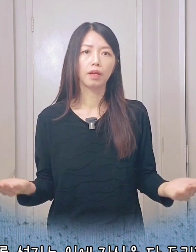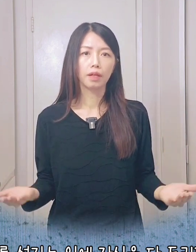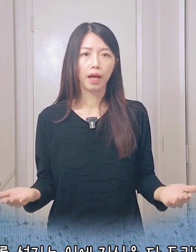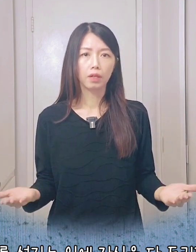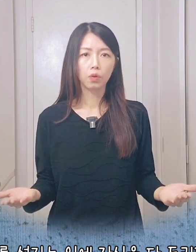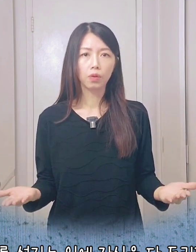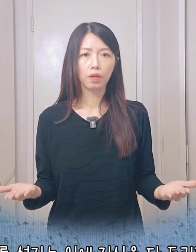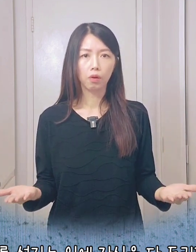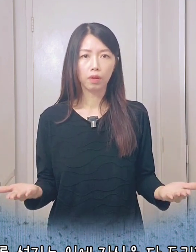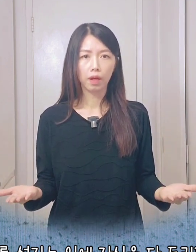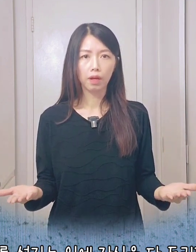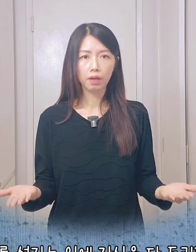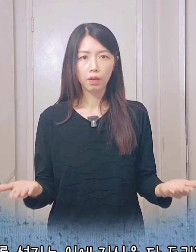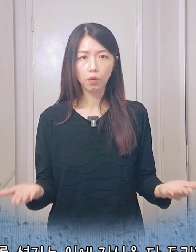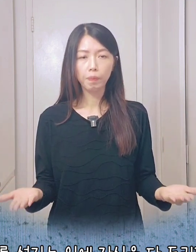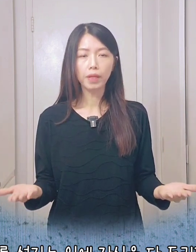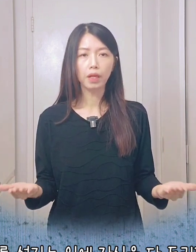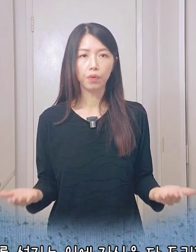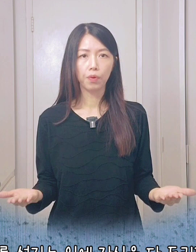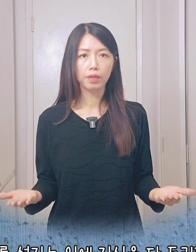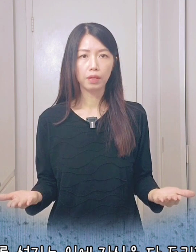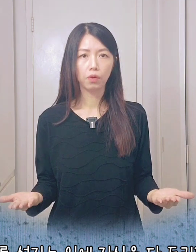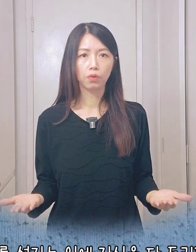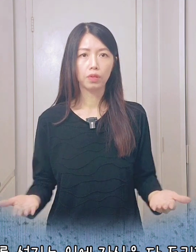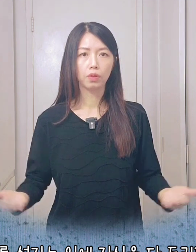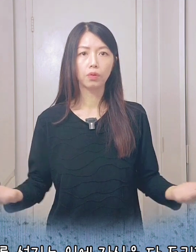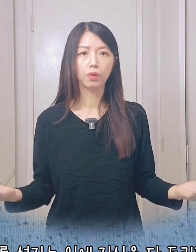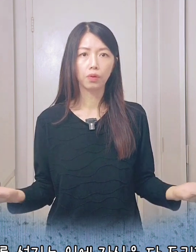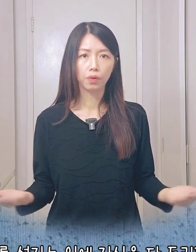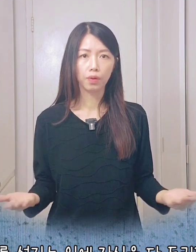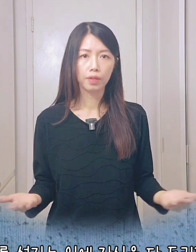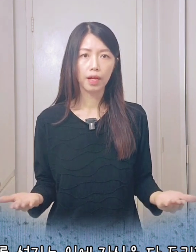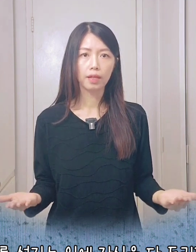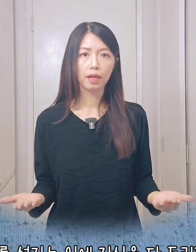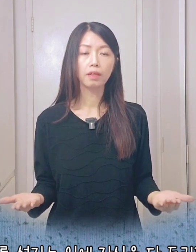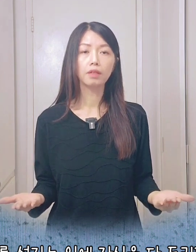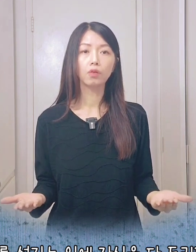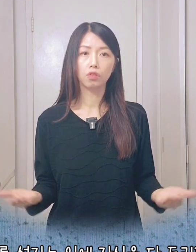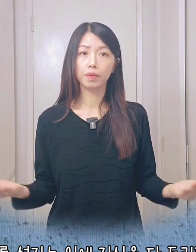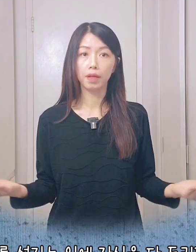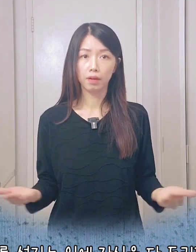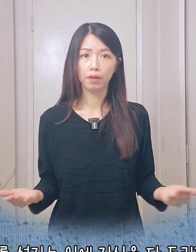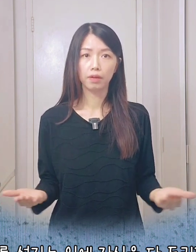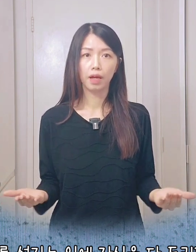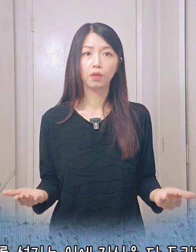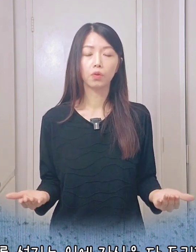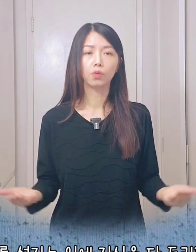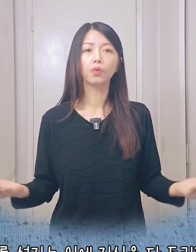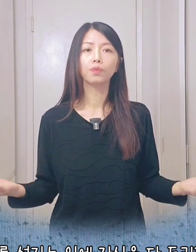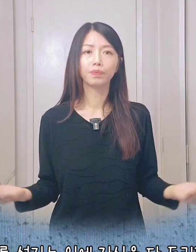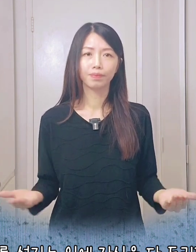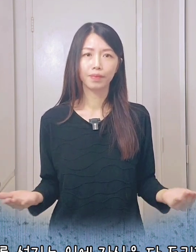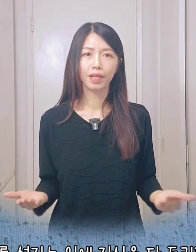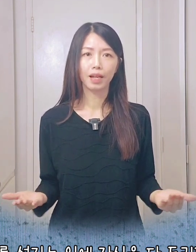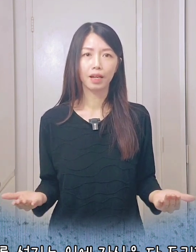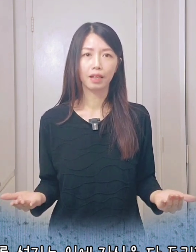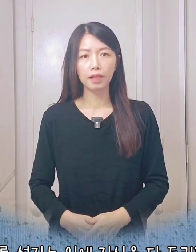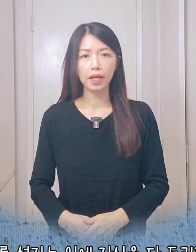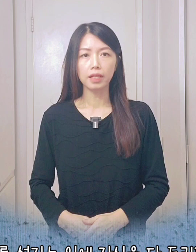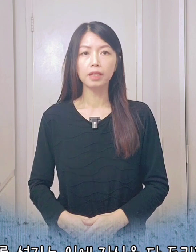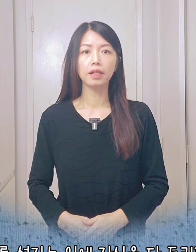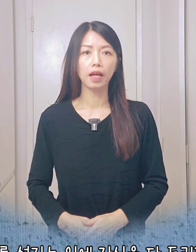수어는 양손을 이렇게 손바닥에 위로 한 상태로 두시고 살짝 흔들어 주시면 돼요. 양쪽으로